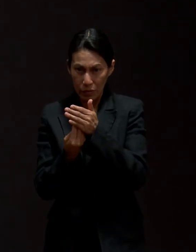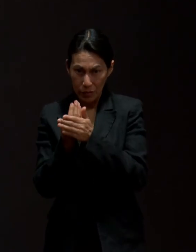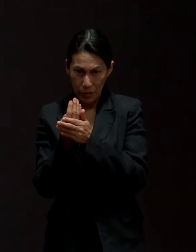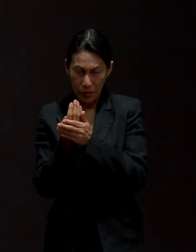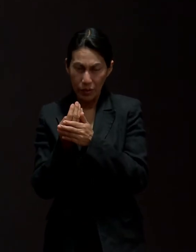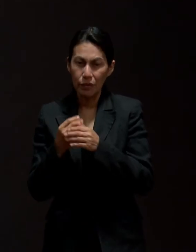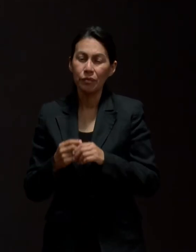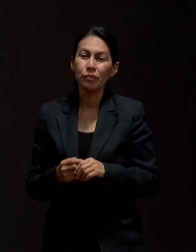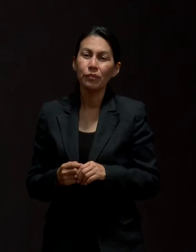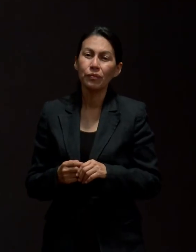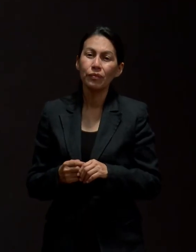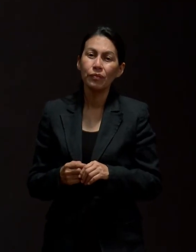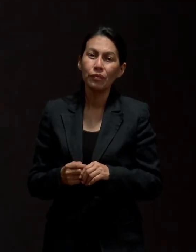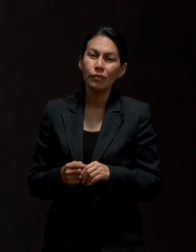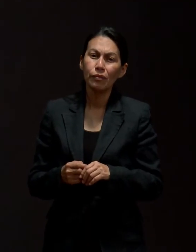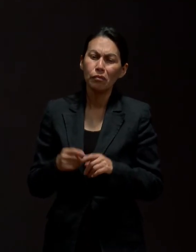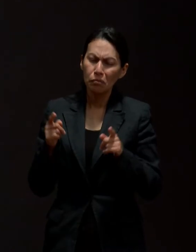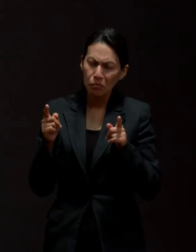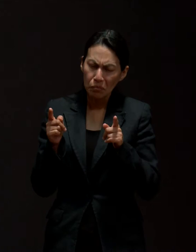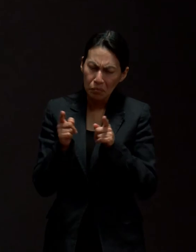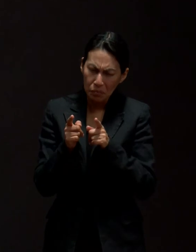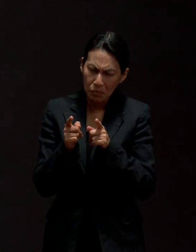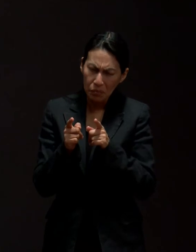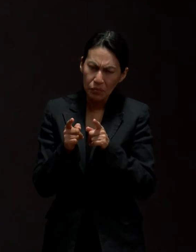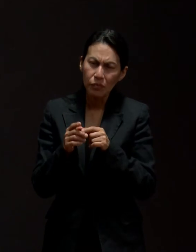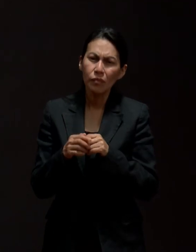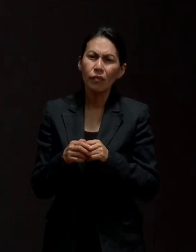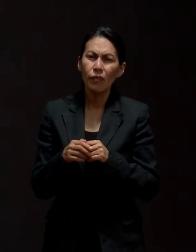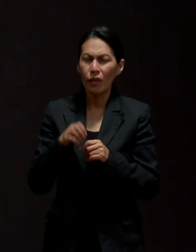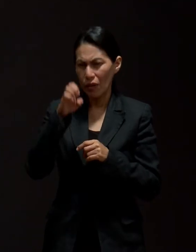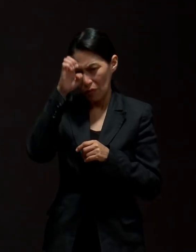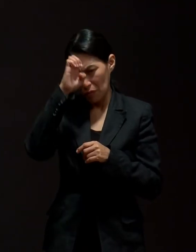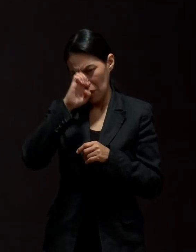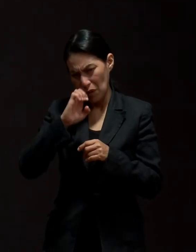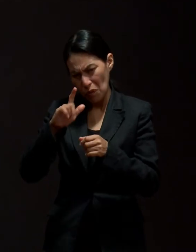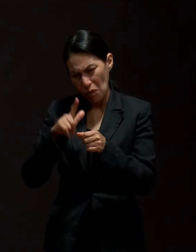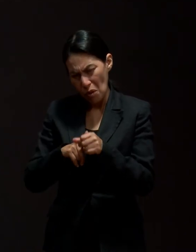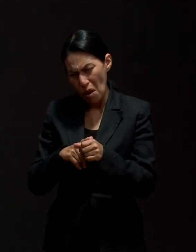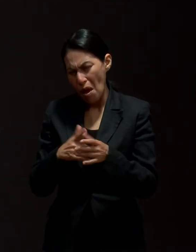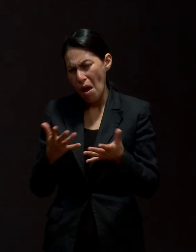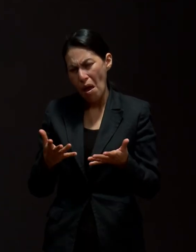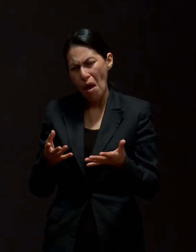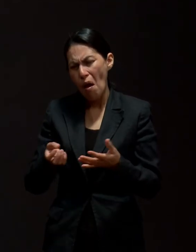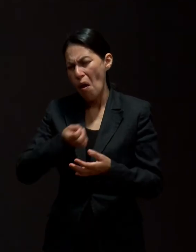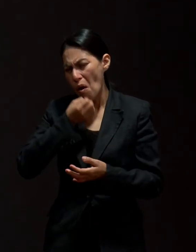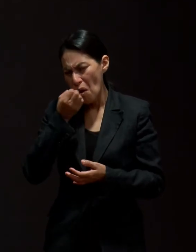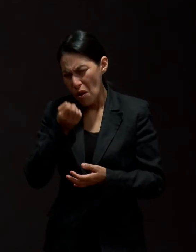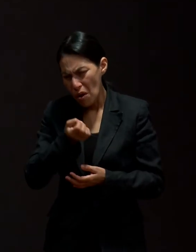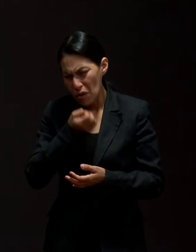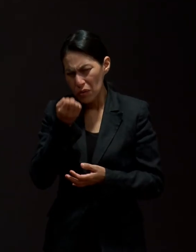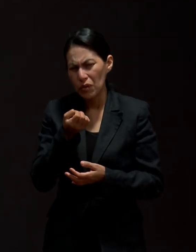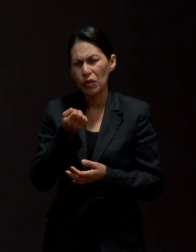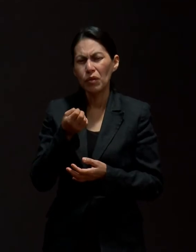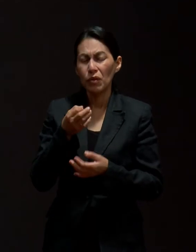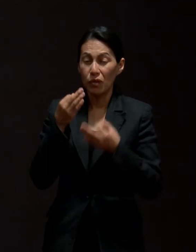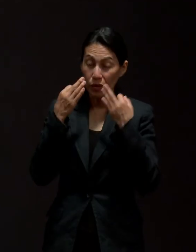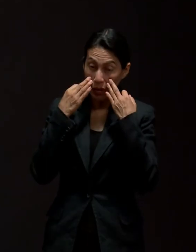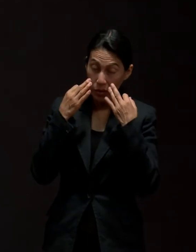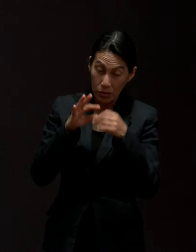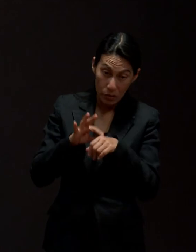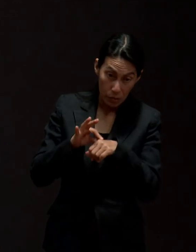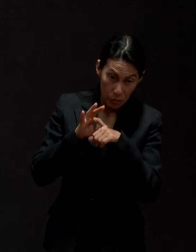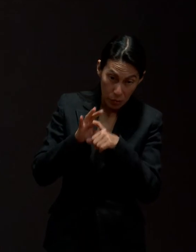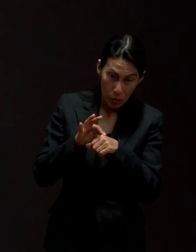hora, de cinco a seis de la mañana, hora de California. Una corta reflexión espiritual y